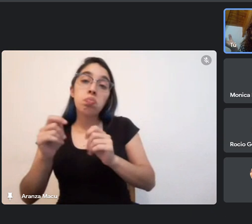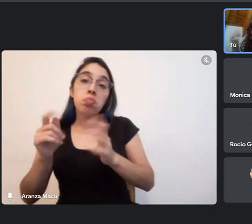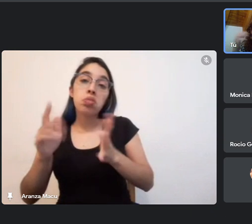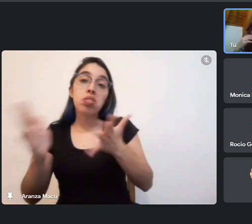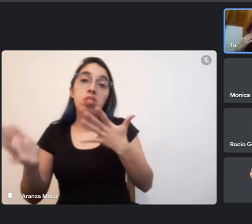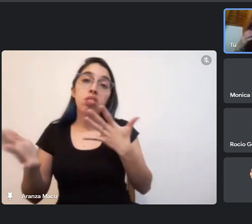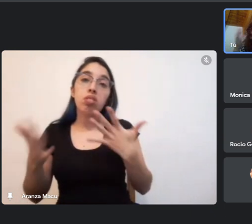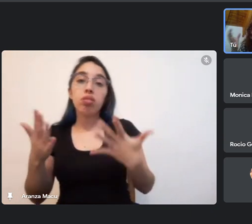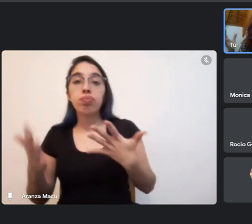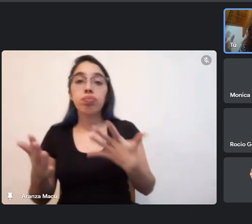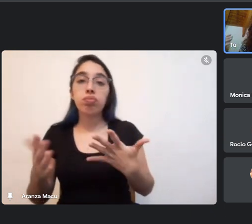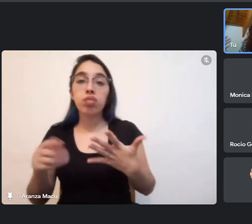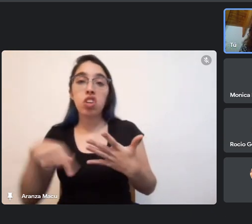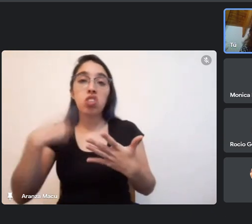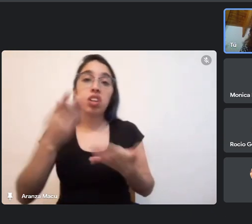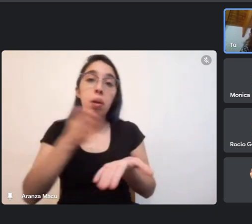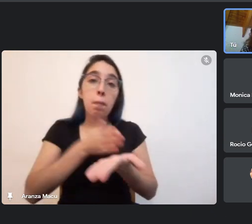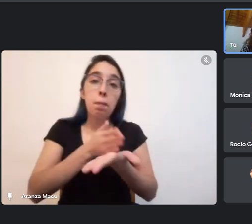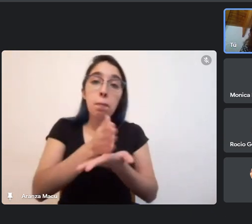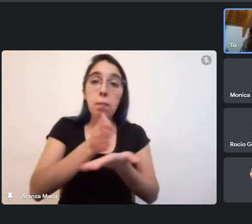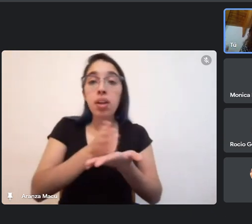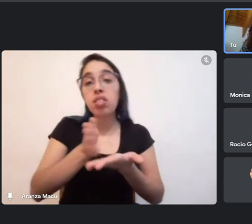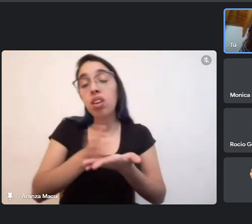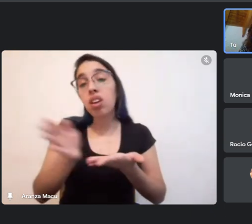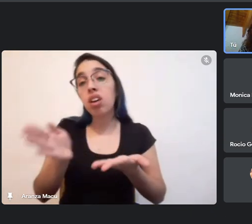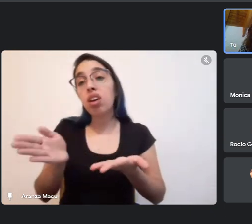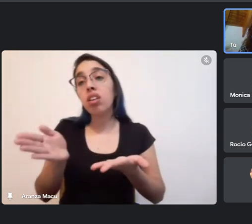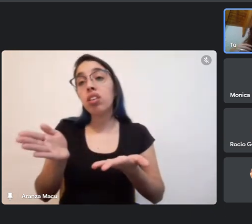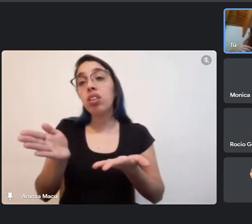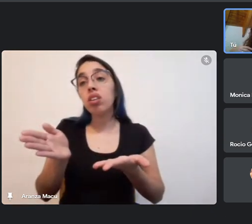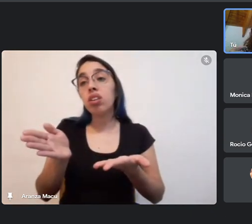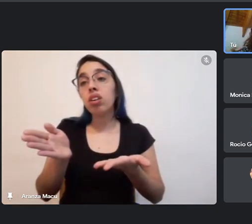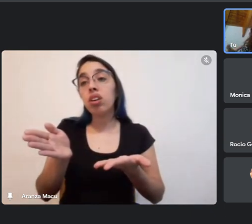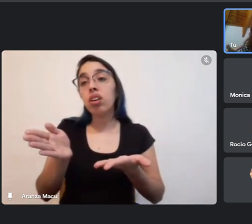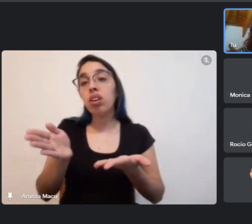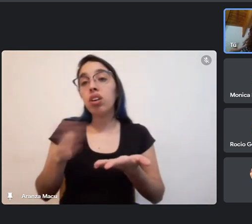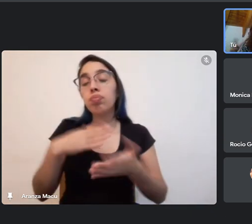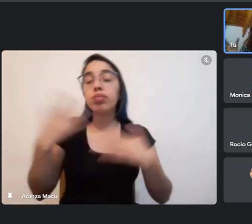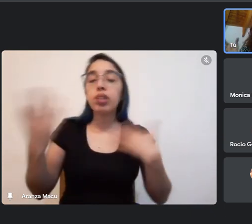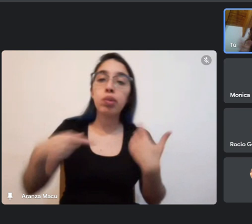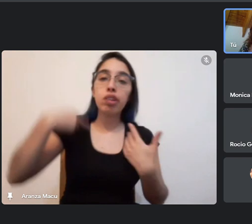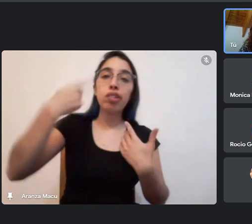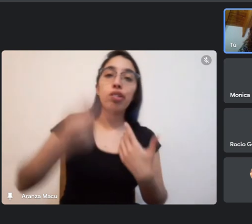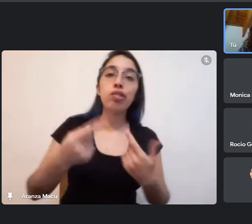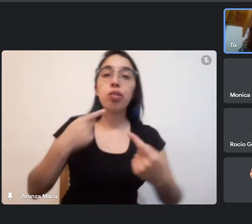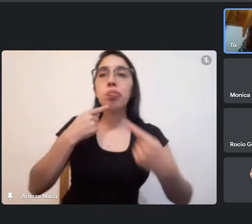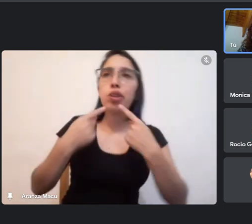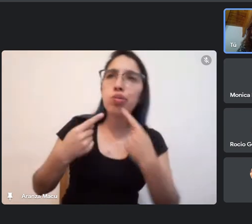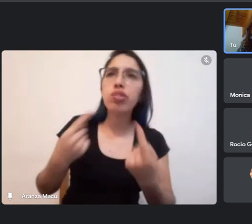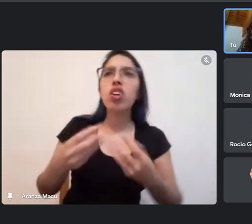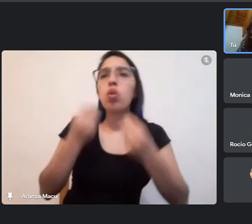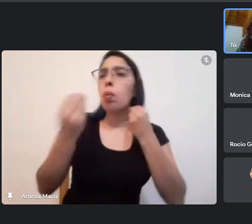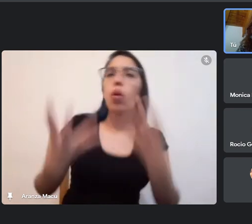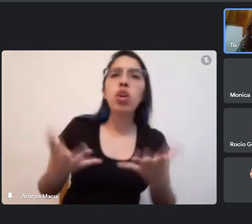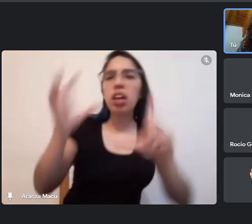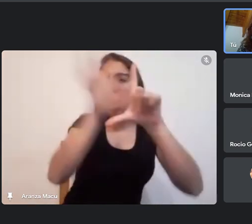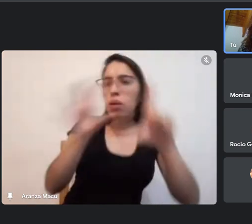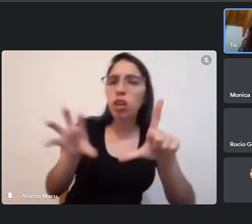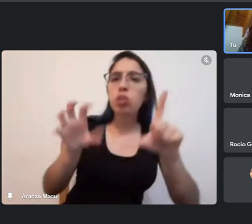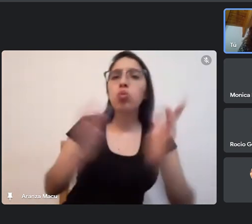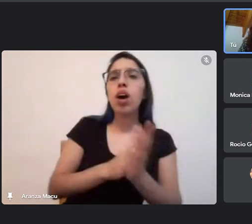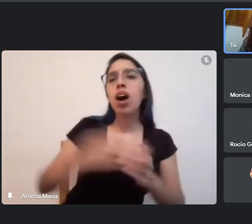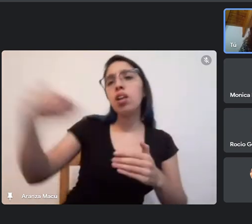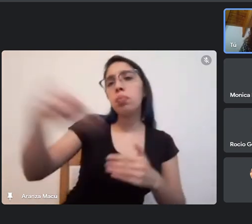tal vez porque algunos consultaron por qué tenía que ser virtual, capaz que algún pedido, no sé, las demás mesas. Yo les